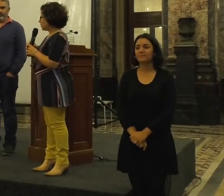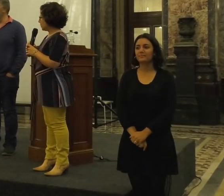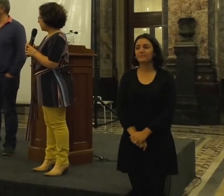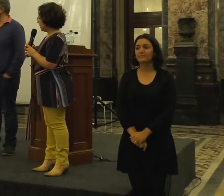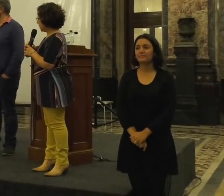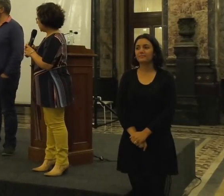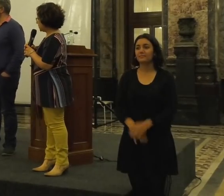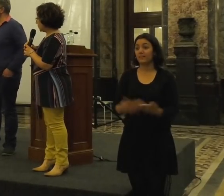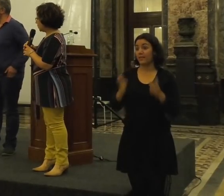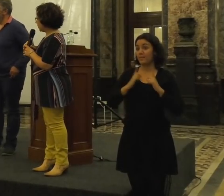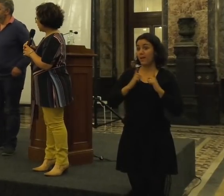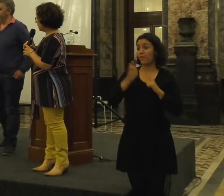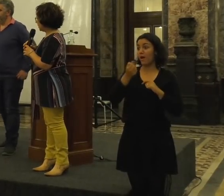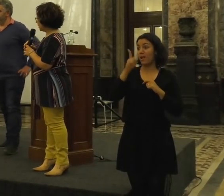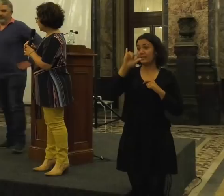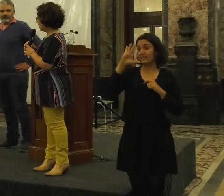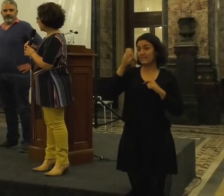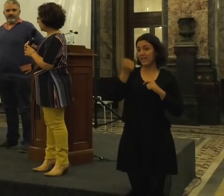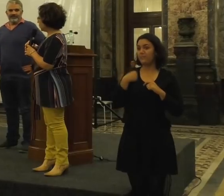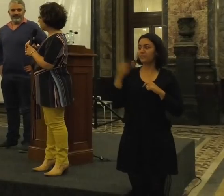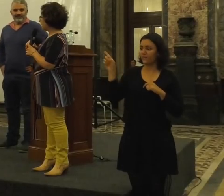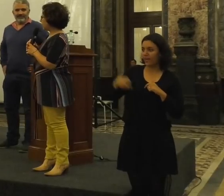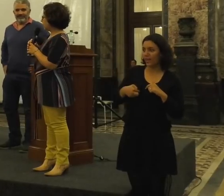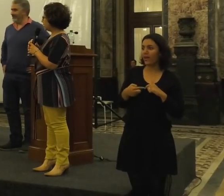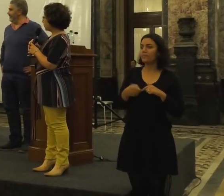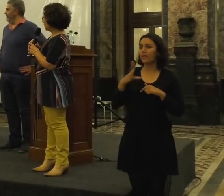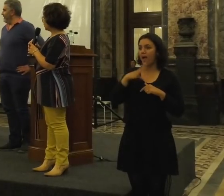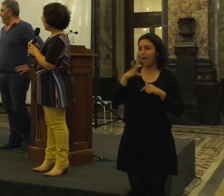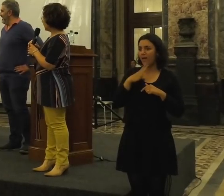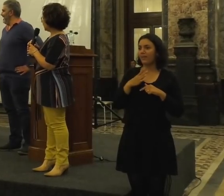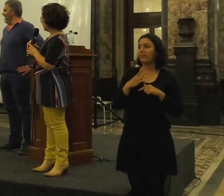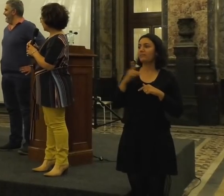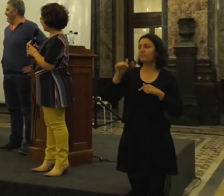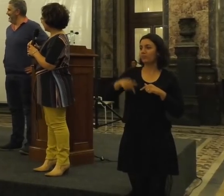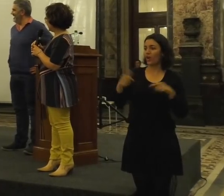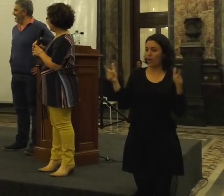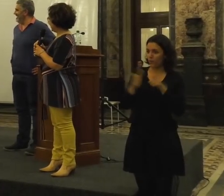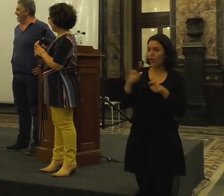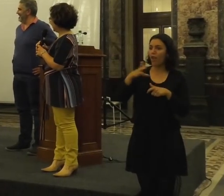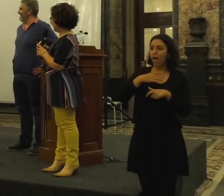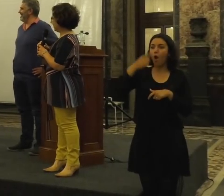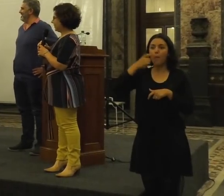Bueno, vamos a esperar que venga Alicia. Como verán, tiene cuota de género este comité.